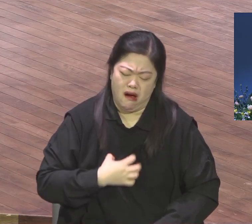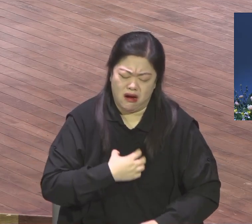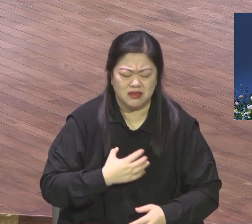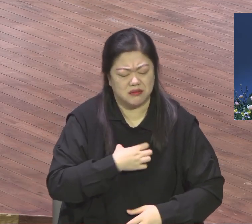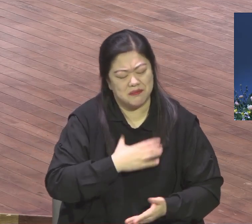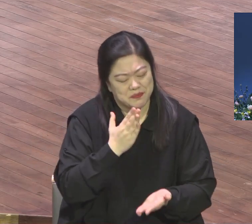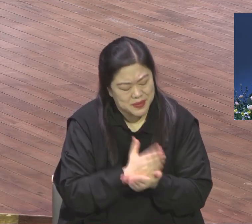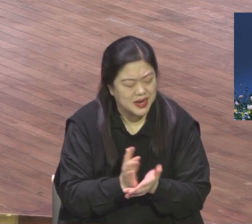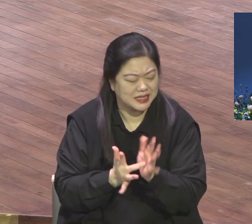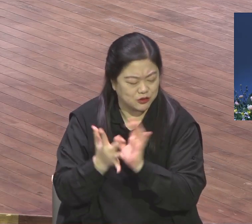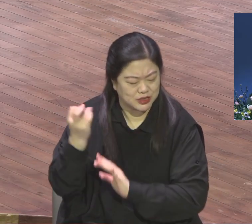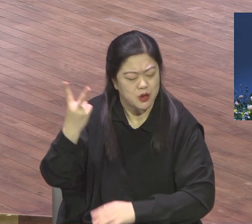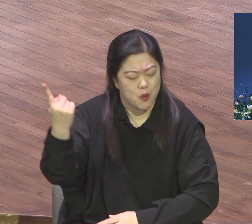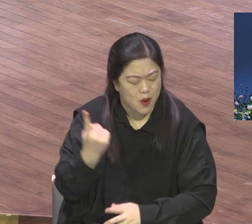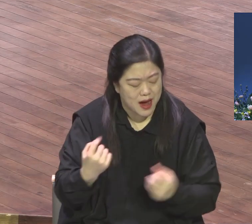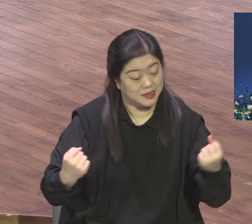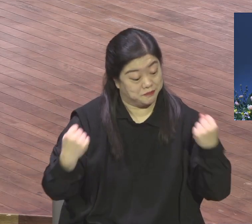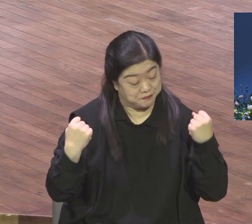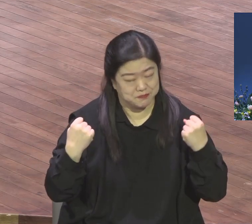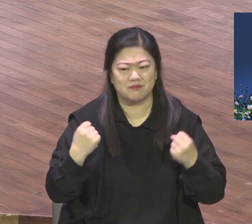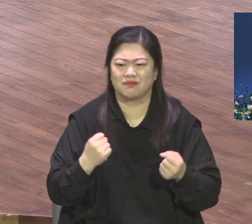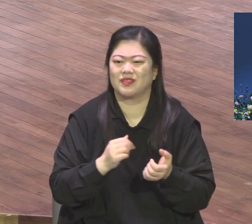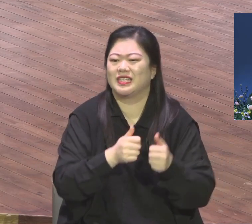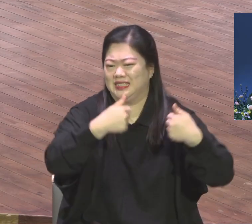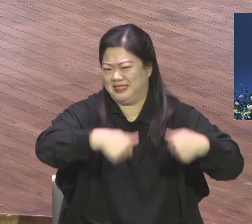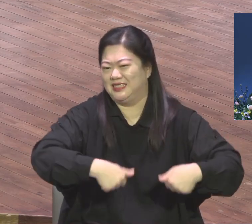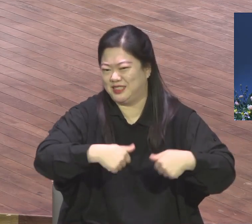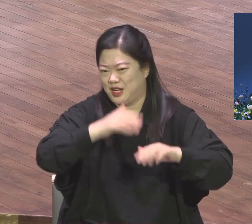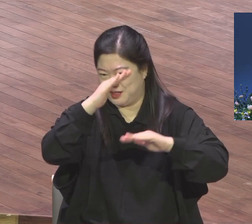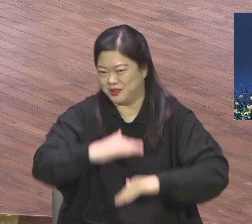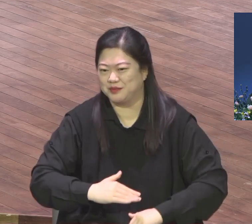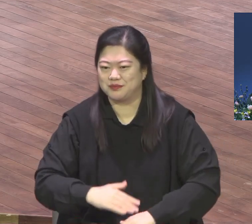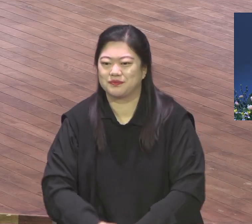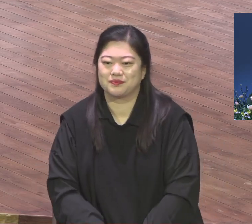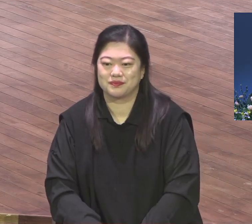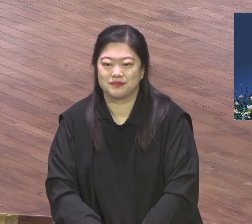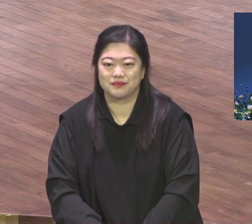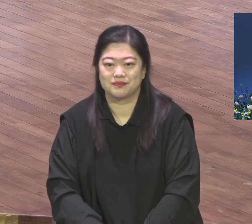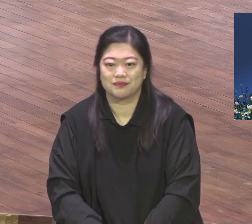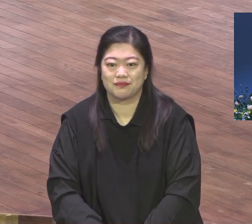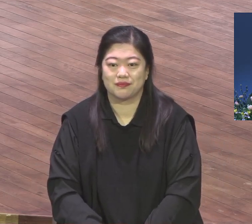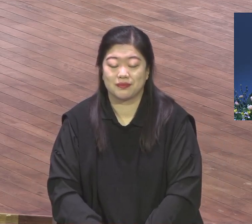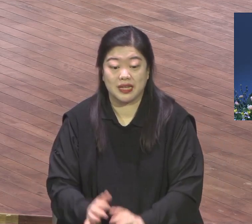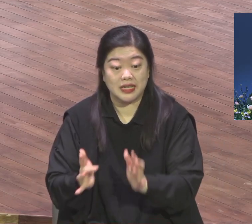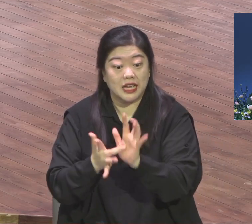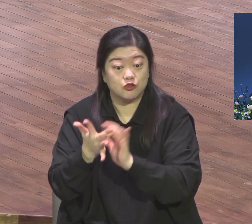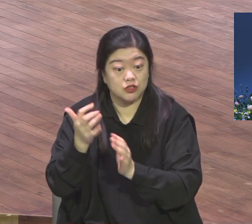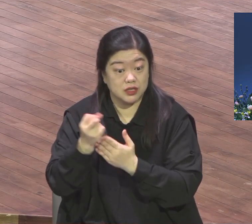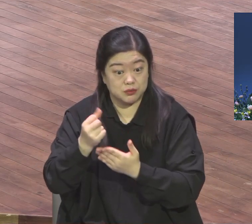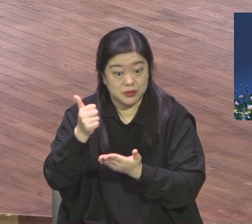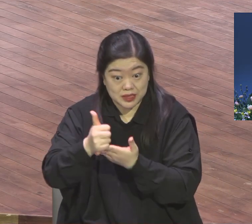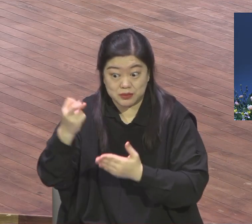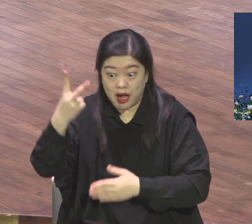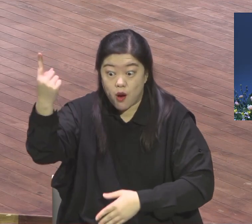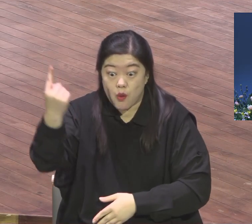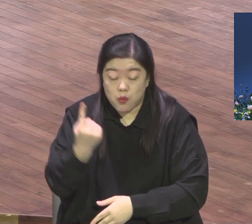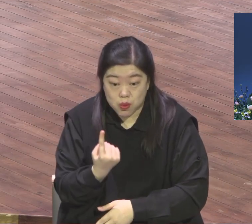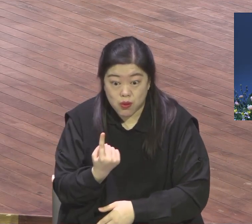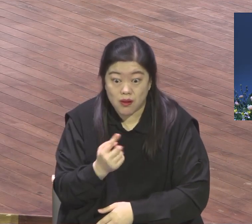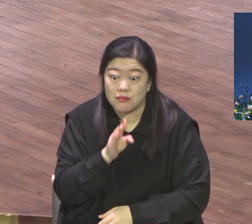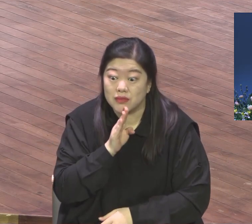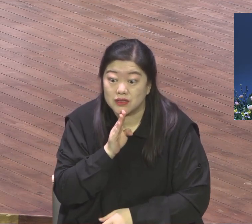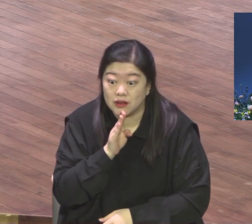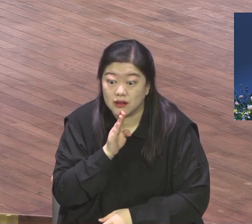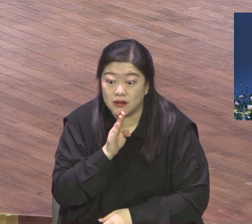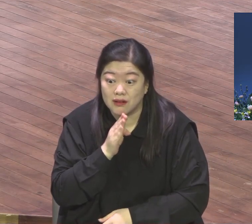여러분 신앙생활이 늘 마르나타 되길 바랍니다. 예수님 다시 오십니다. 예수님 다시 오시는 오신도 있지만 우리